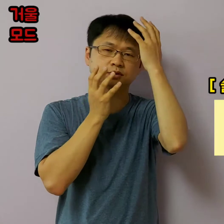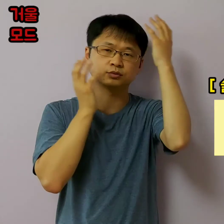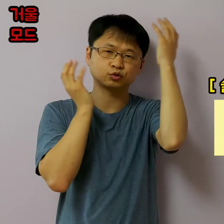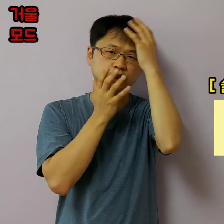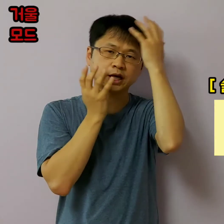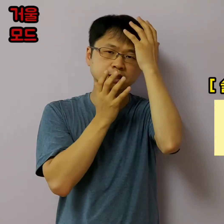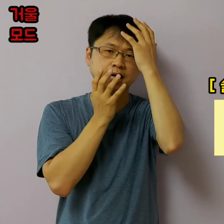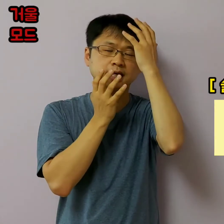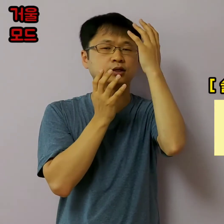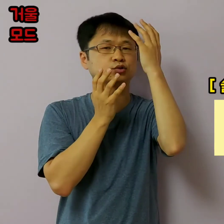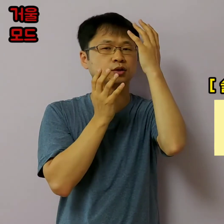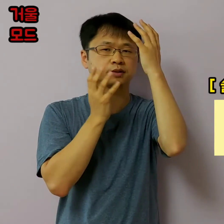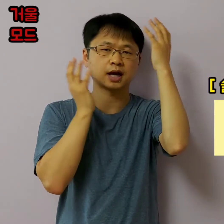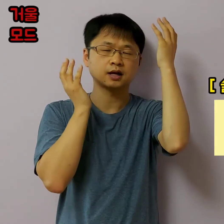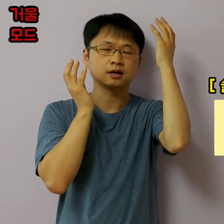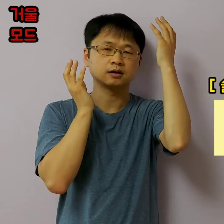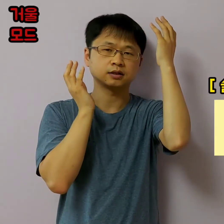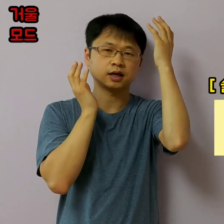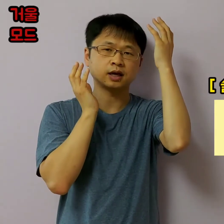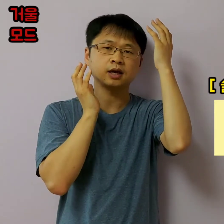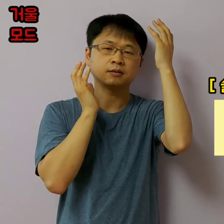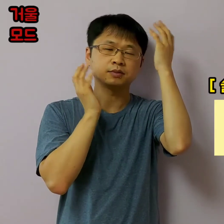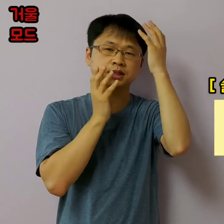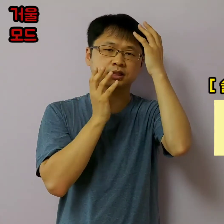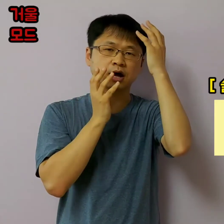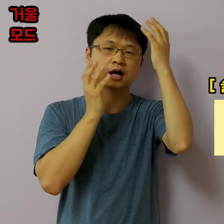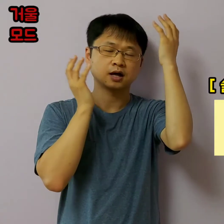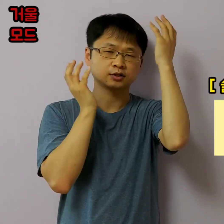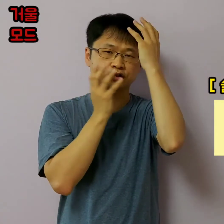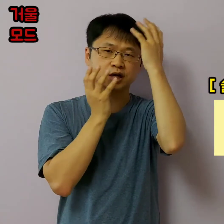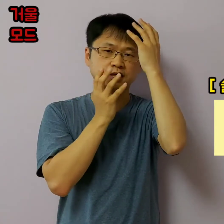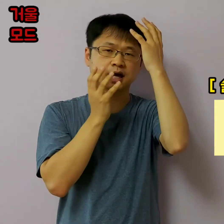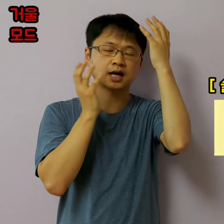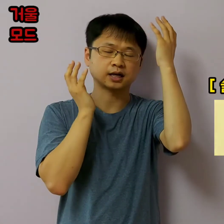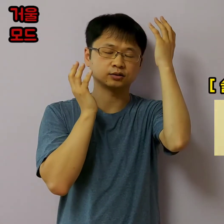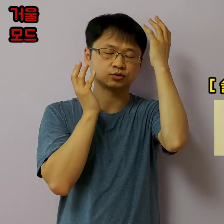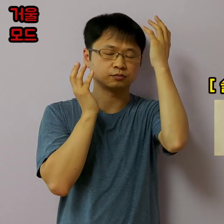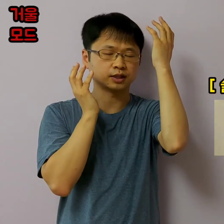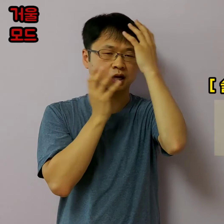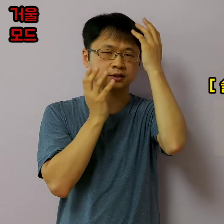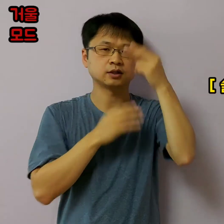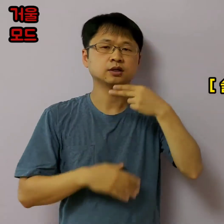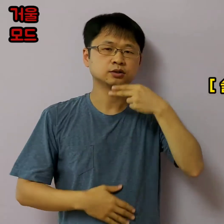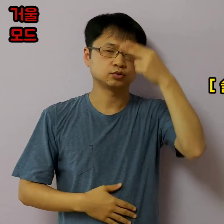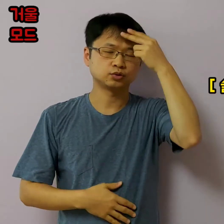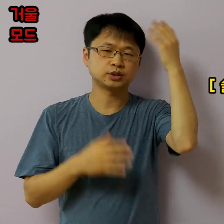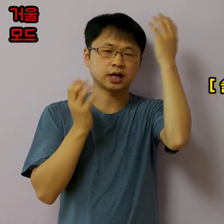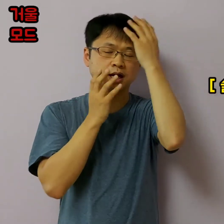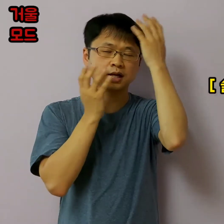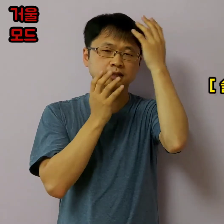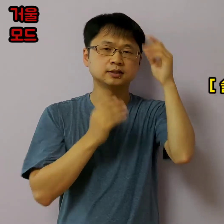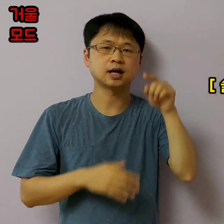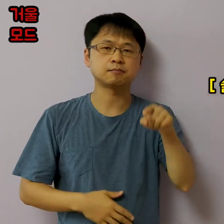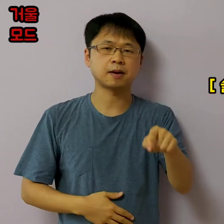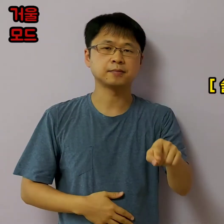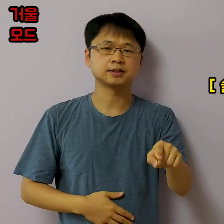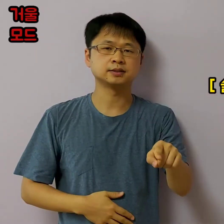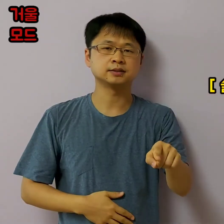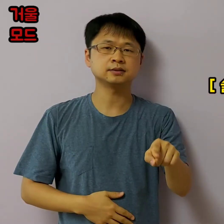모습 취하다라는 수어입니다. 어디에 미치다, 취하다라는 수어입니다. 술 취한 그날 밤